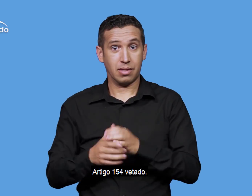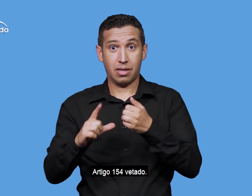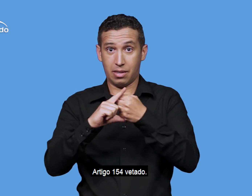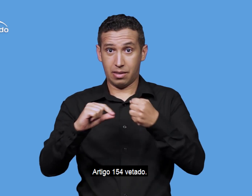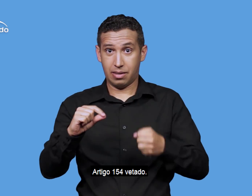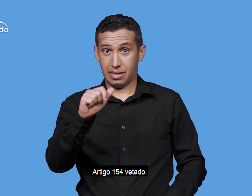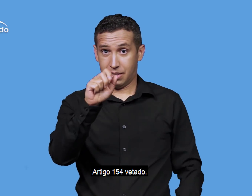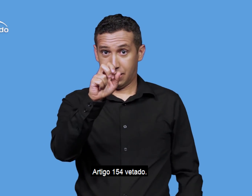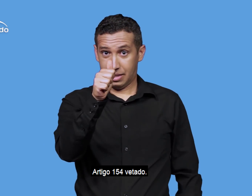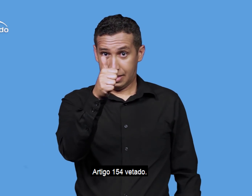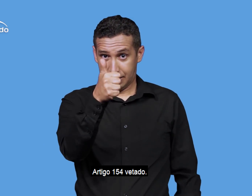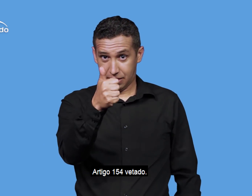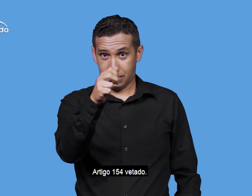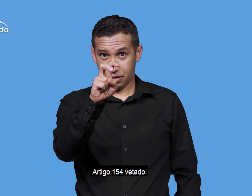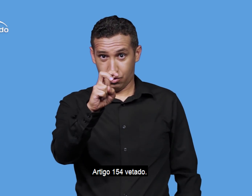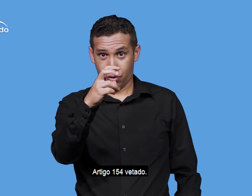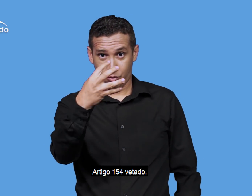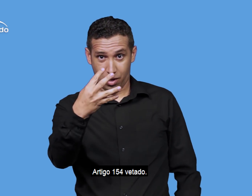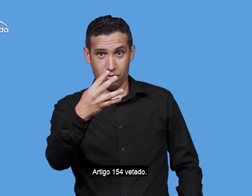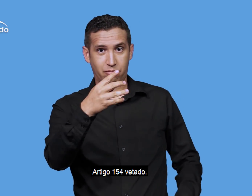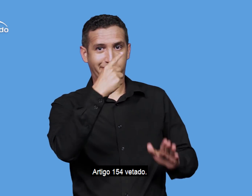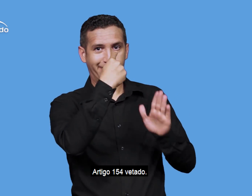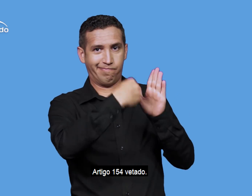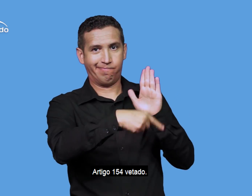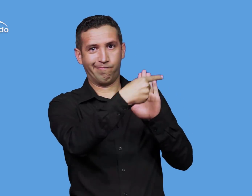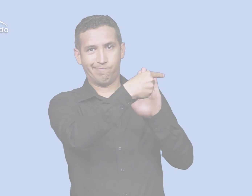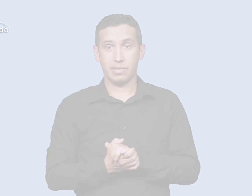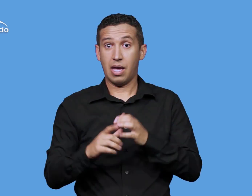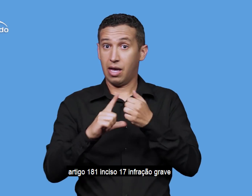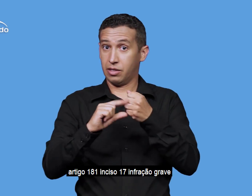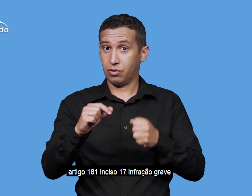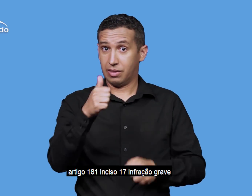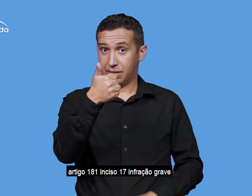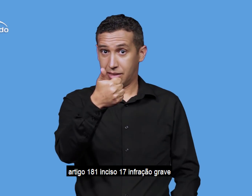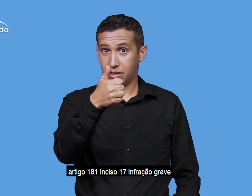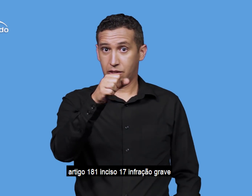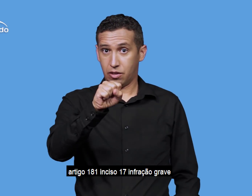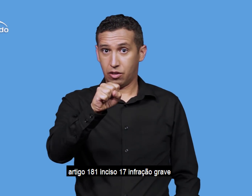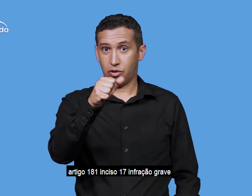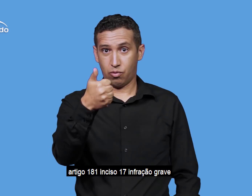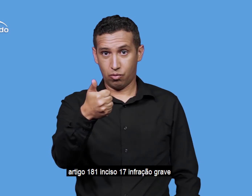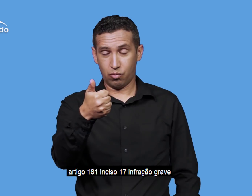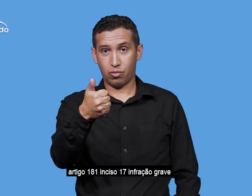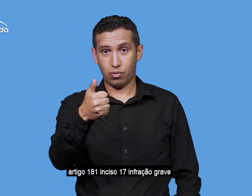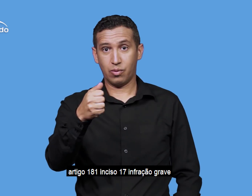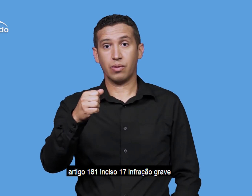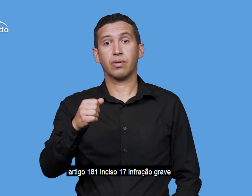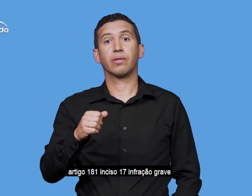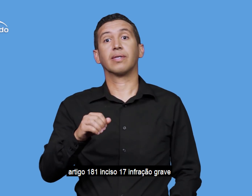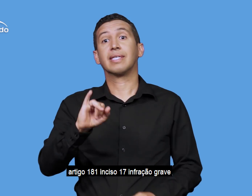154 vetado o artigo 181 inciso 17